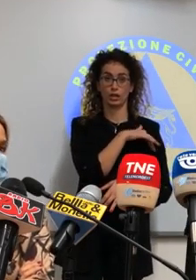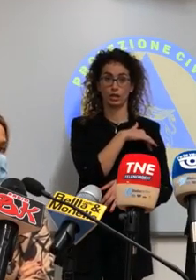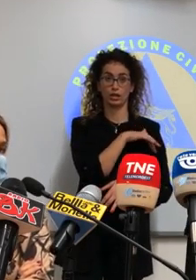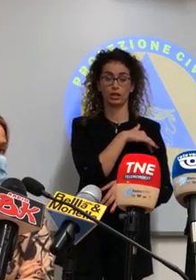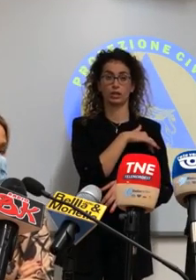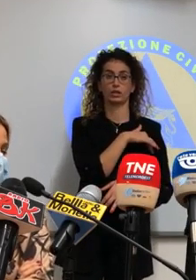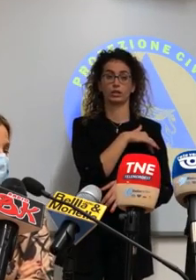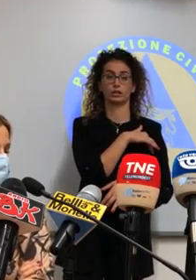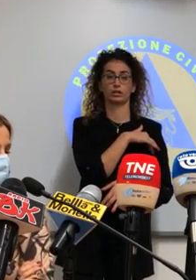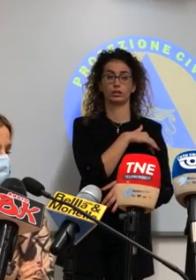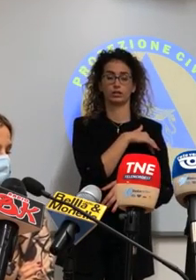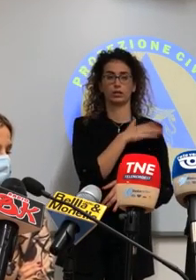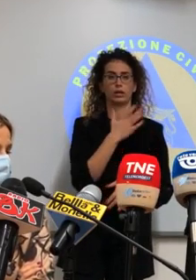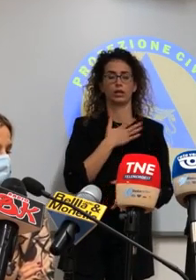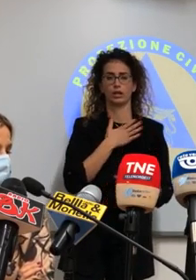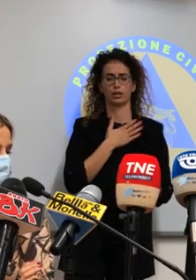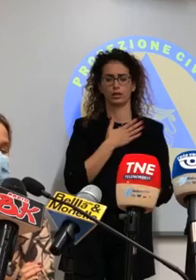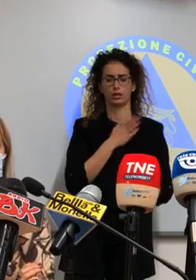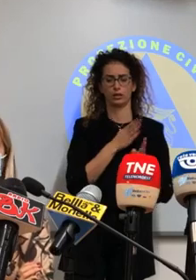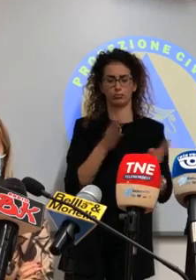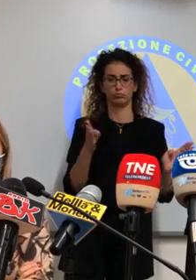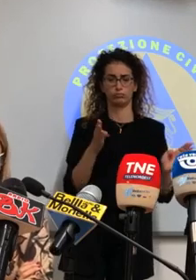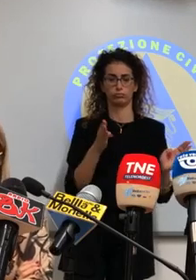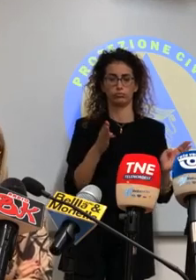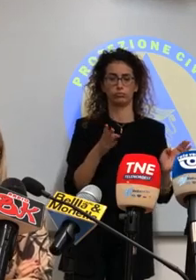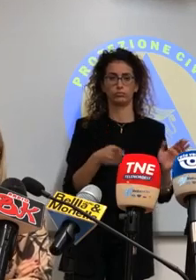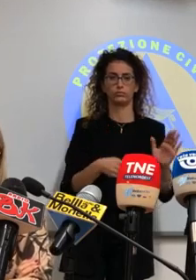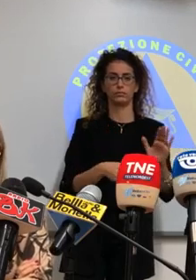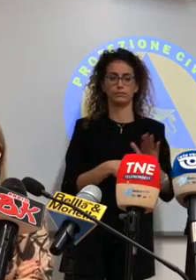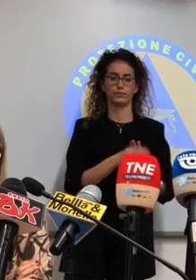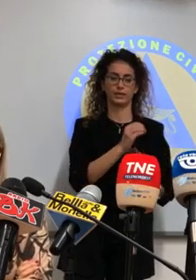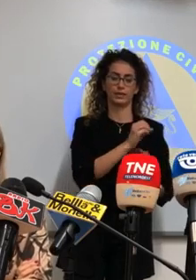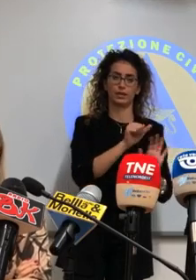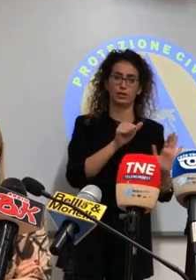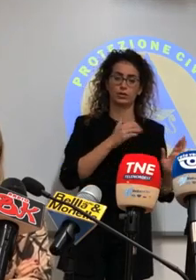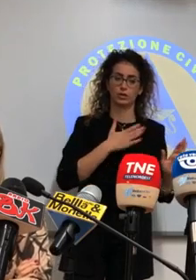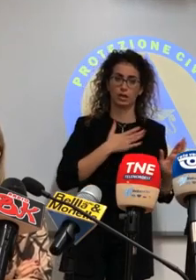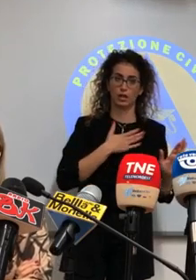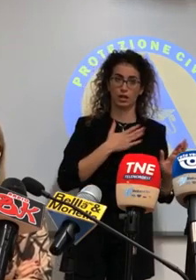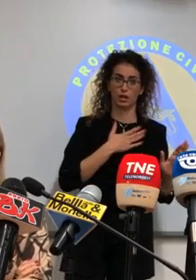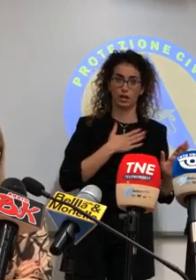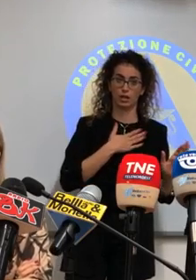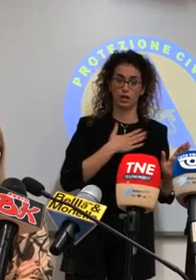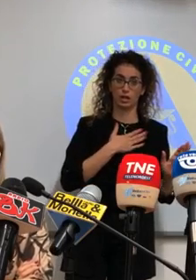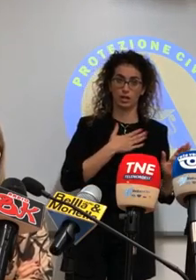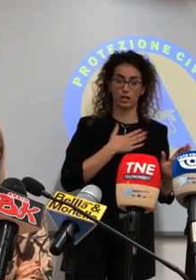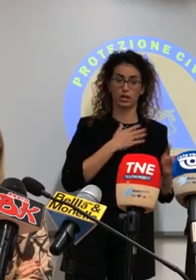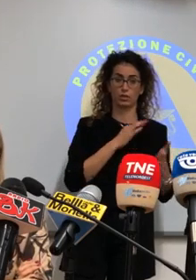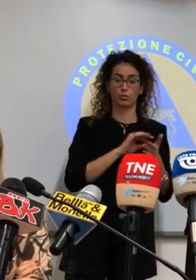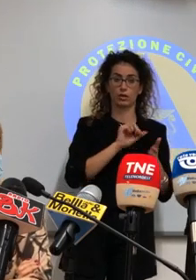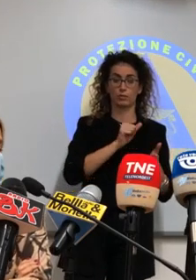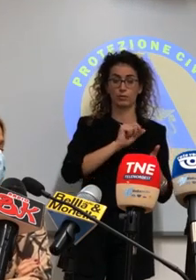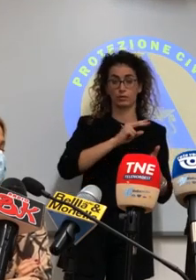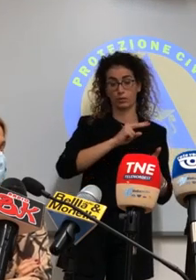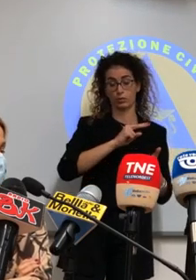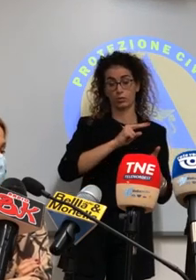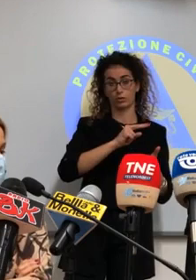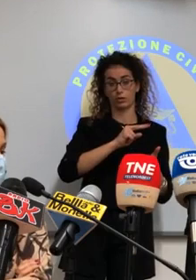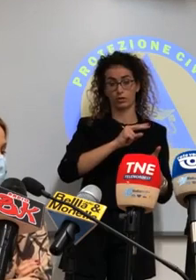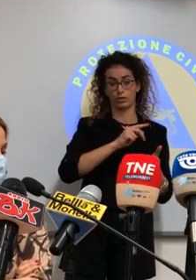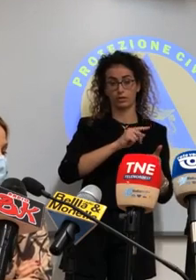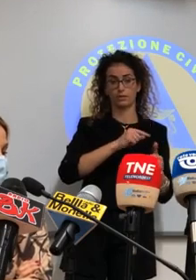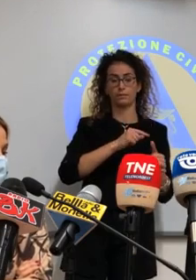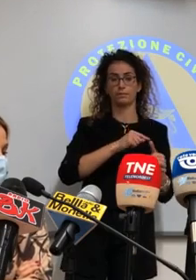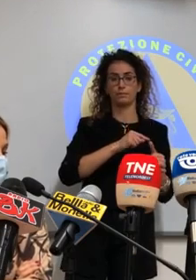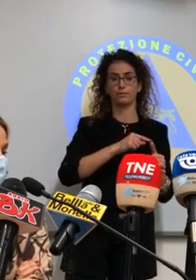le varie fasce di età, quindi a partire dallo 06, una scuola primaria, una scuola secondaria di primo e secondo grado, abbiamo